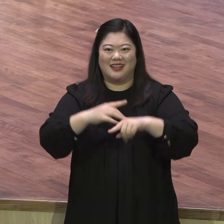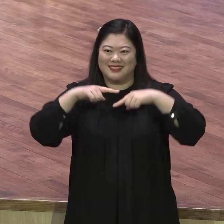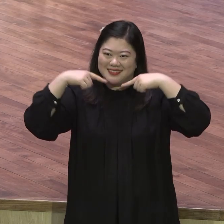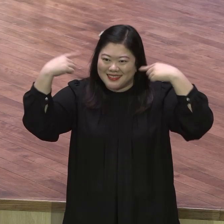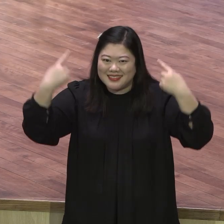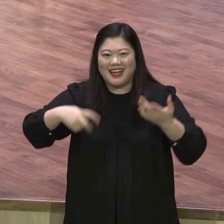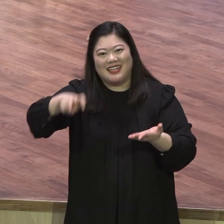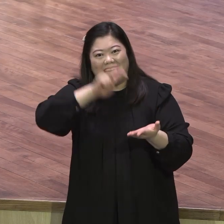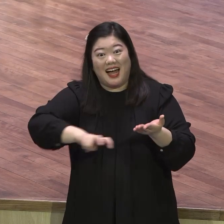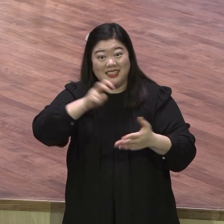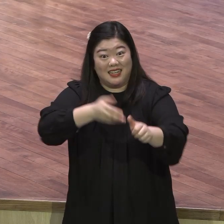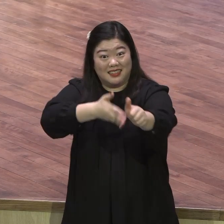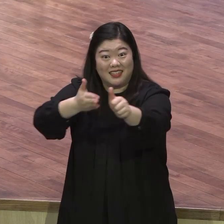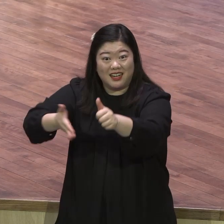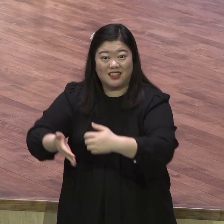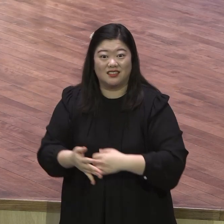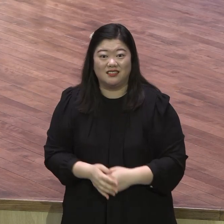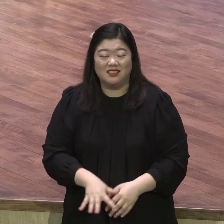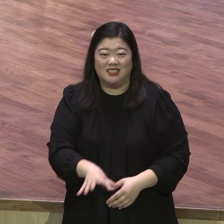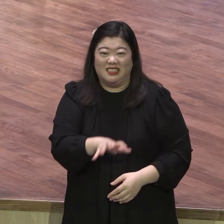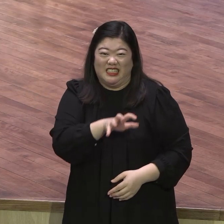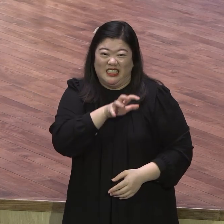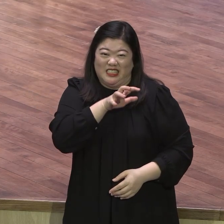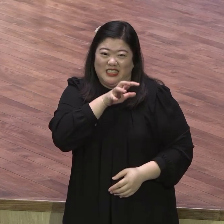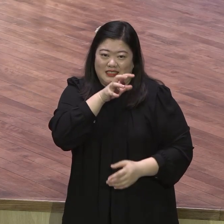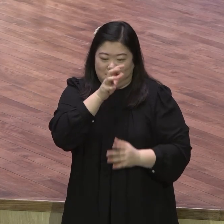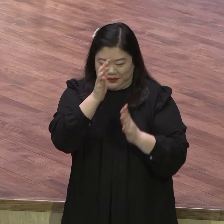바랍니다. 감사하세요. 크리찬